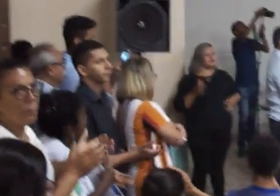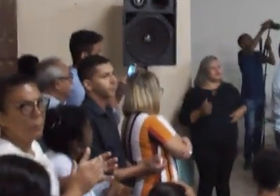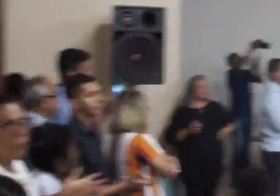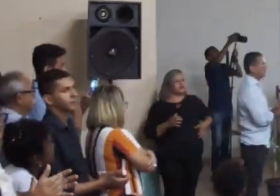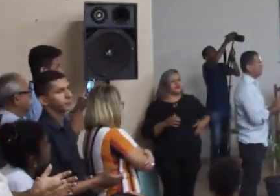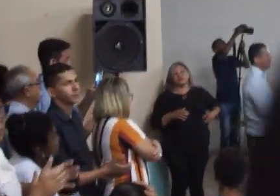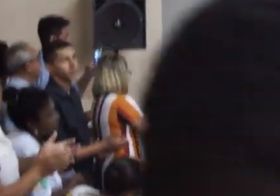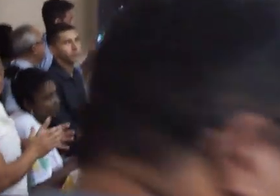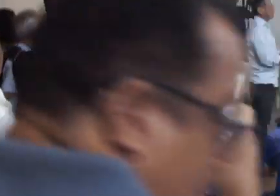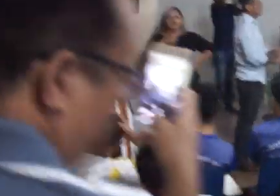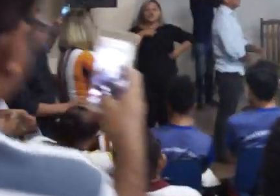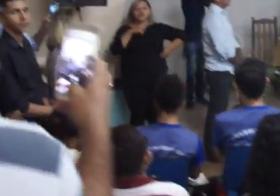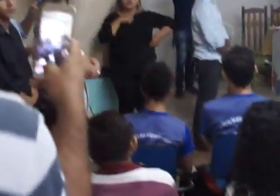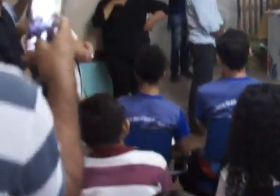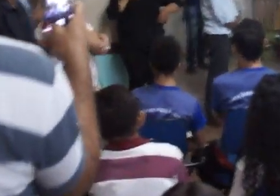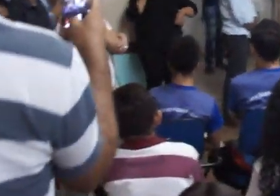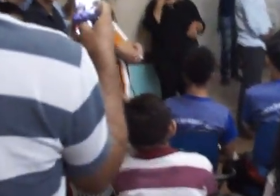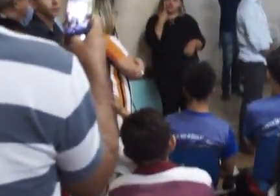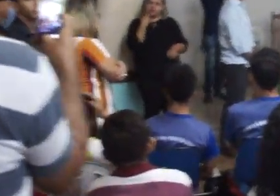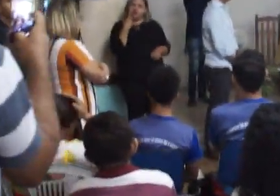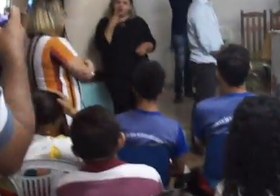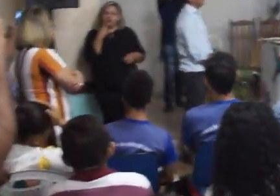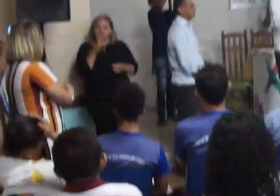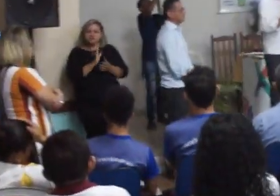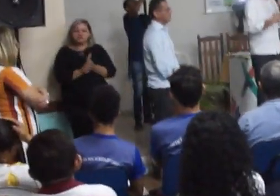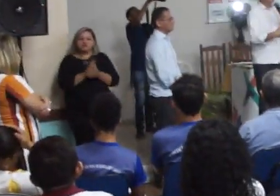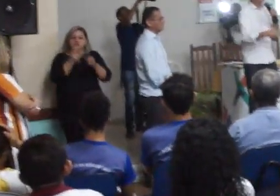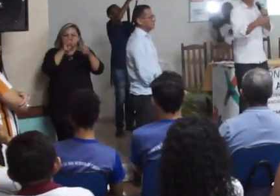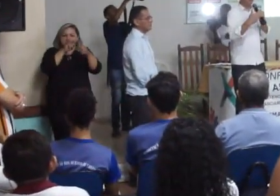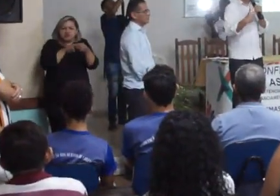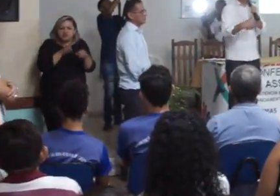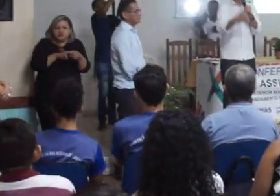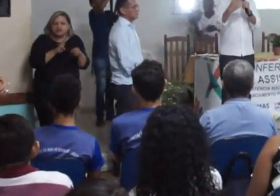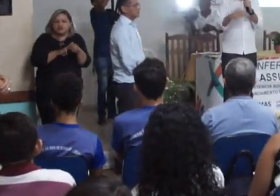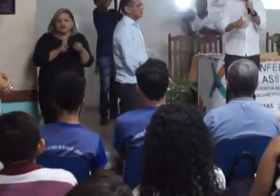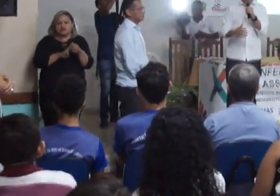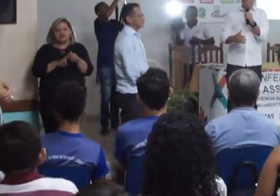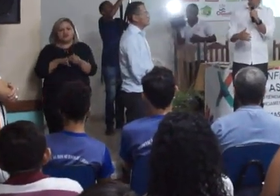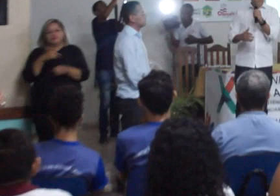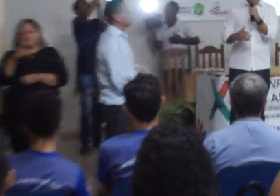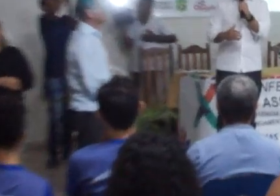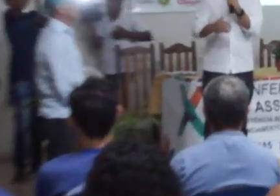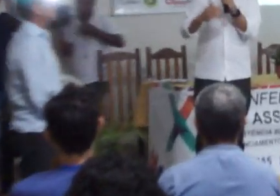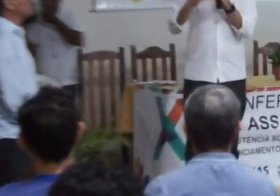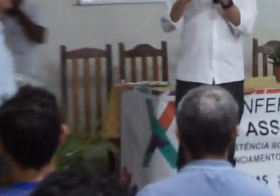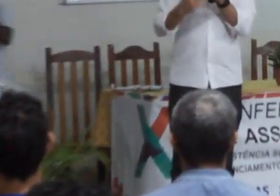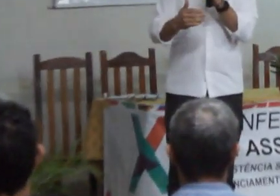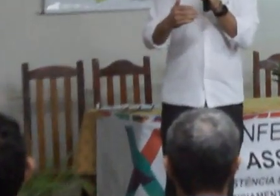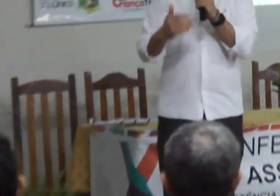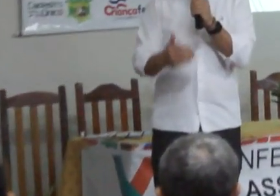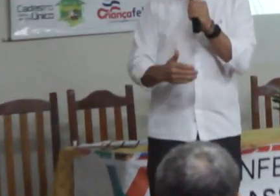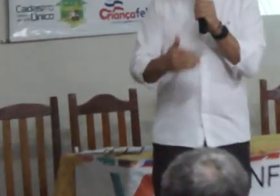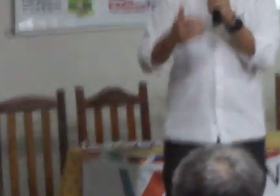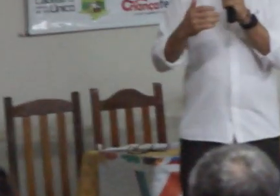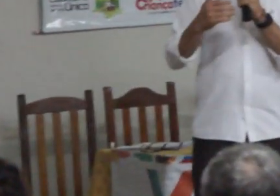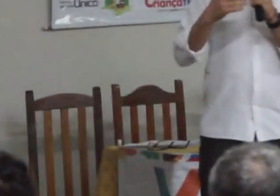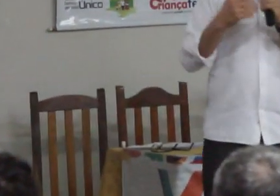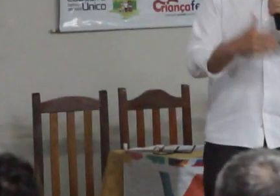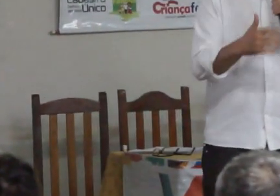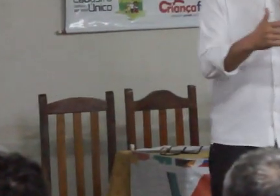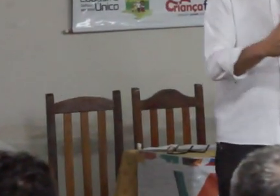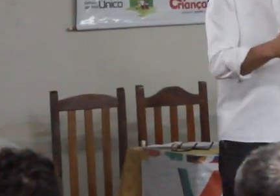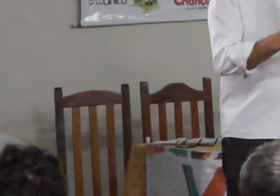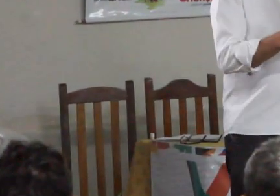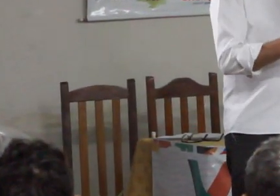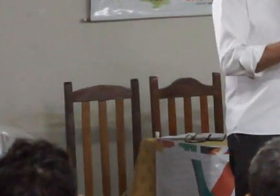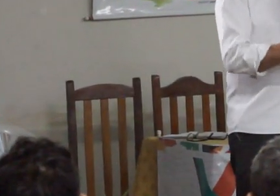Você encontrar um município que deve fazer isso não é fácil. E aqui, para a gente, vai ser um trâmite mais rápido. E quem vai fazer a avaliação de todas